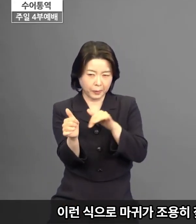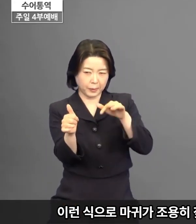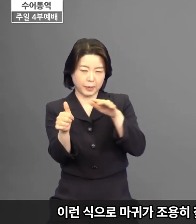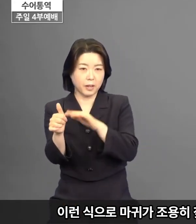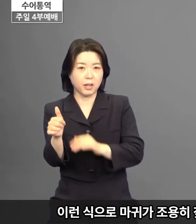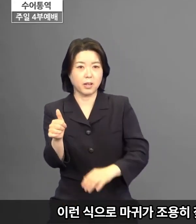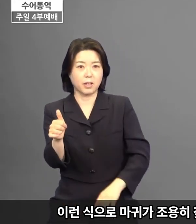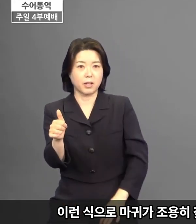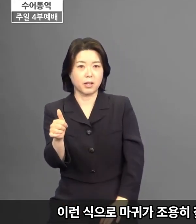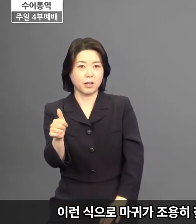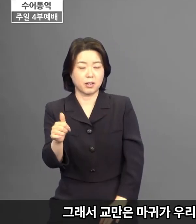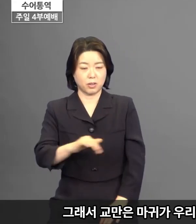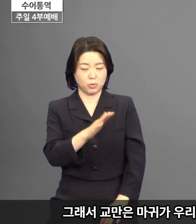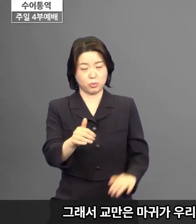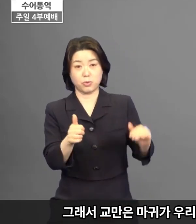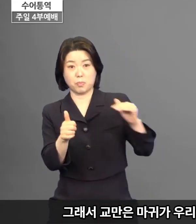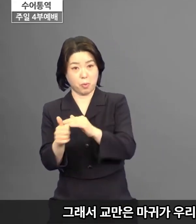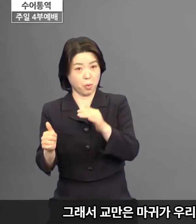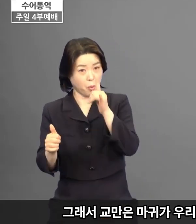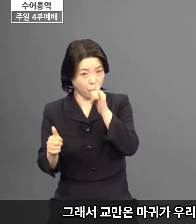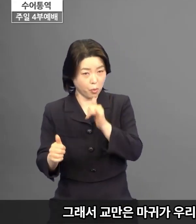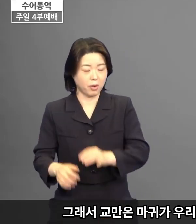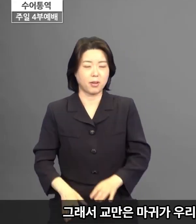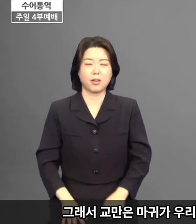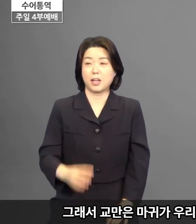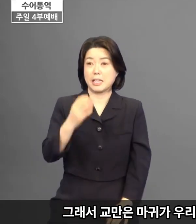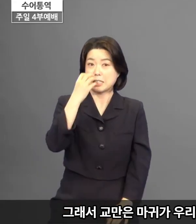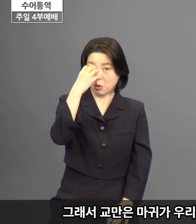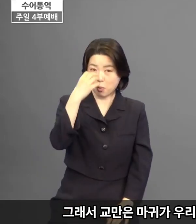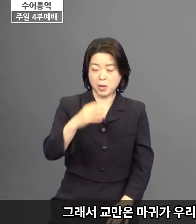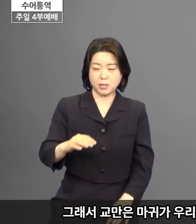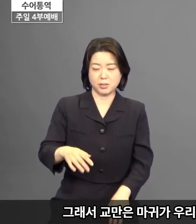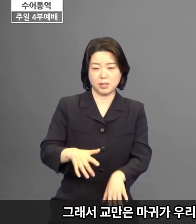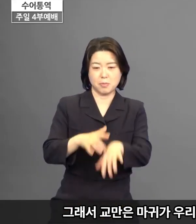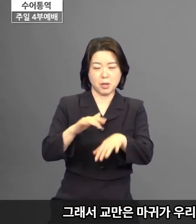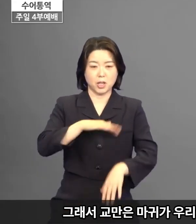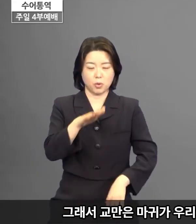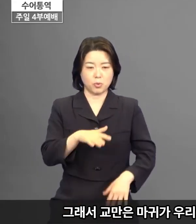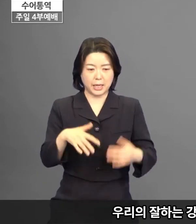찾아와서 우리를 공격하는 거예요. 그래서 교만은 마귀가 우리의